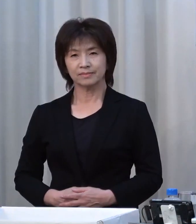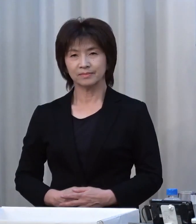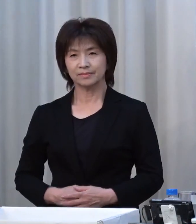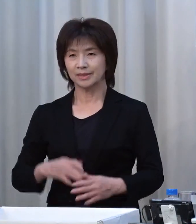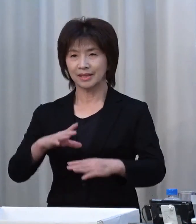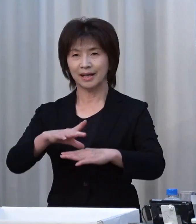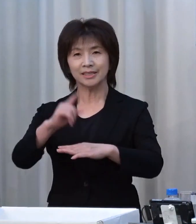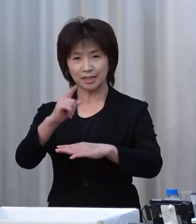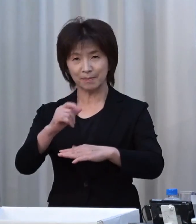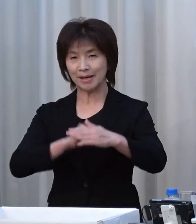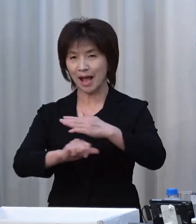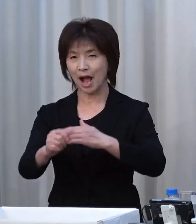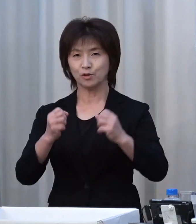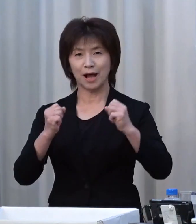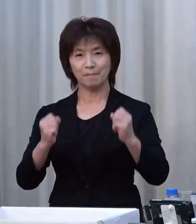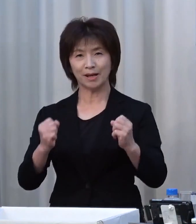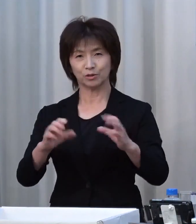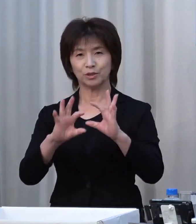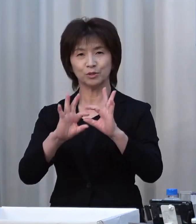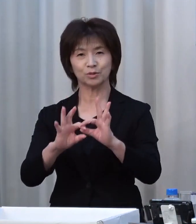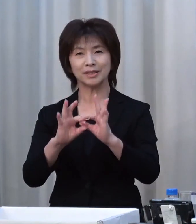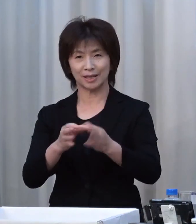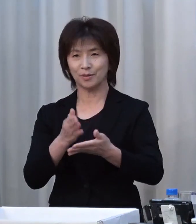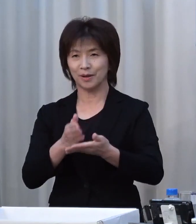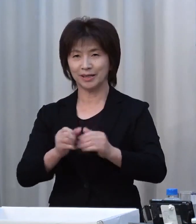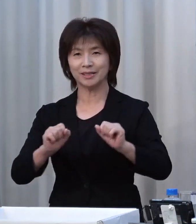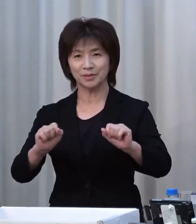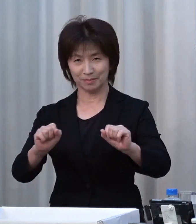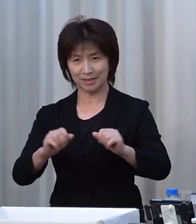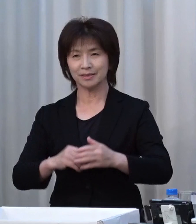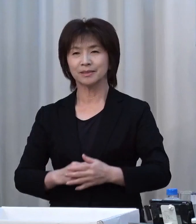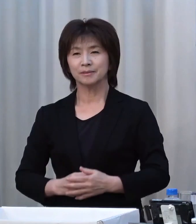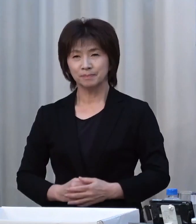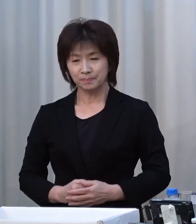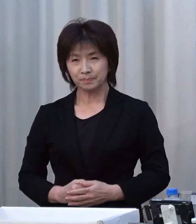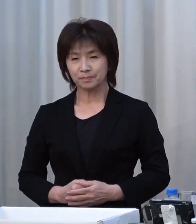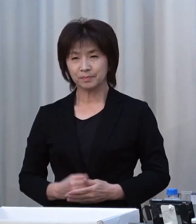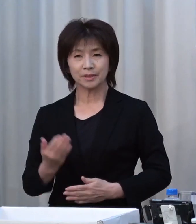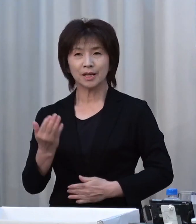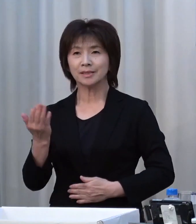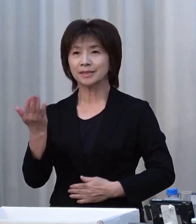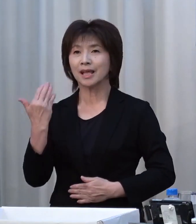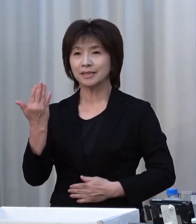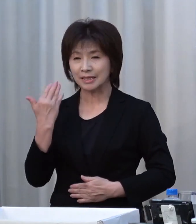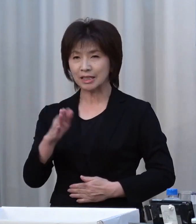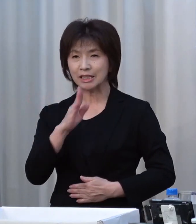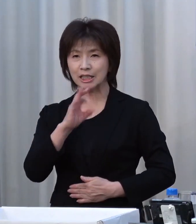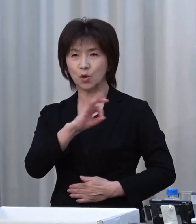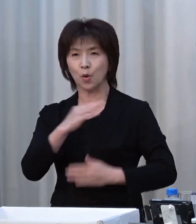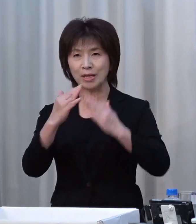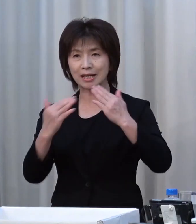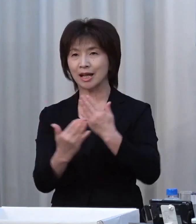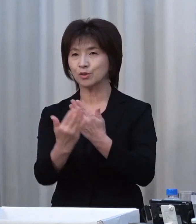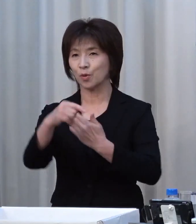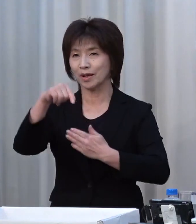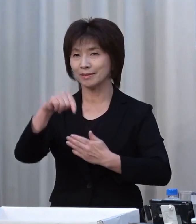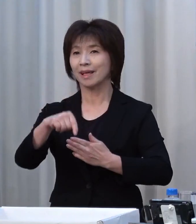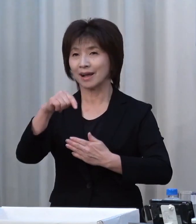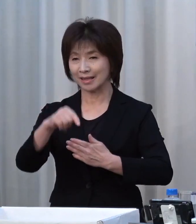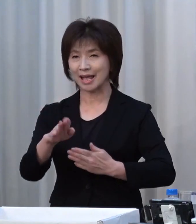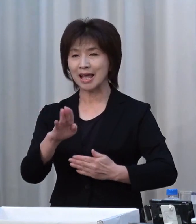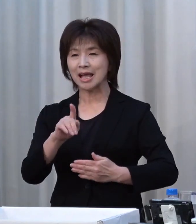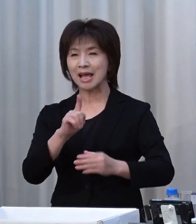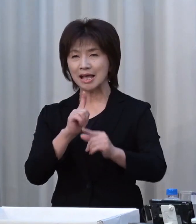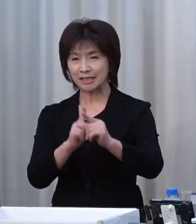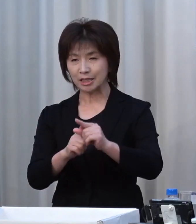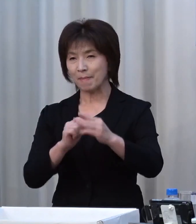はじめにアクアラインマラソンについてお話をいたします。先日実行委員会総会において